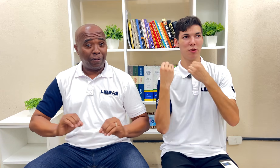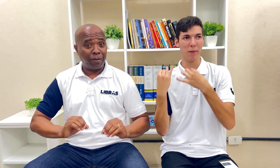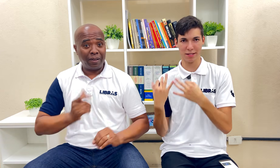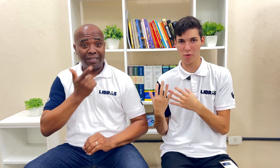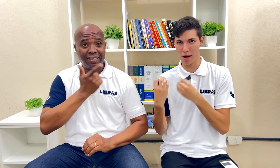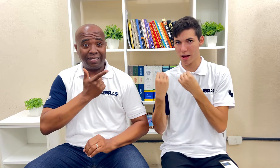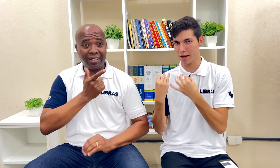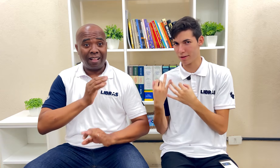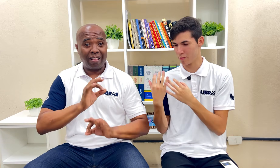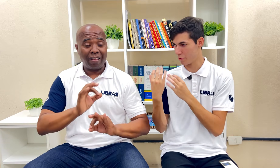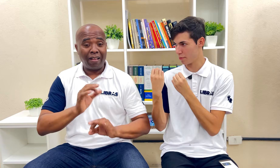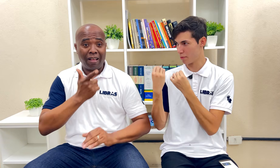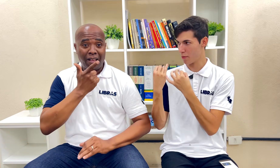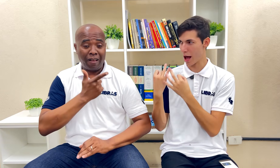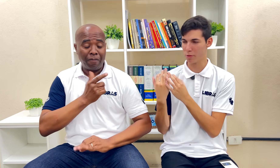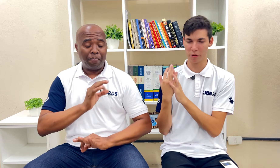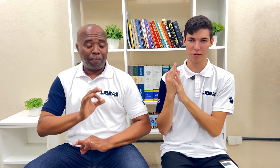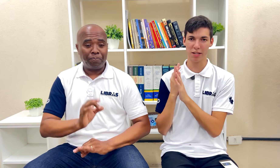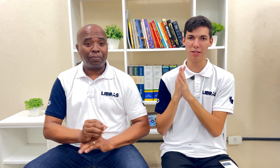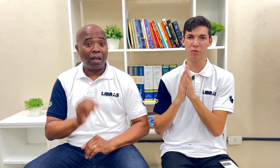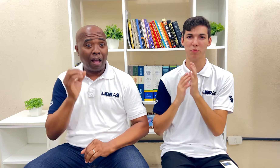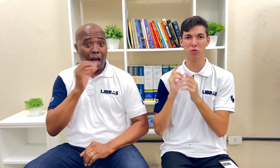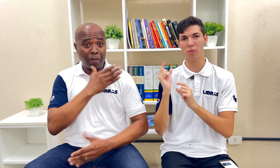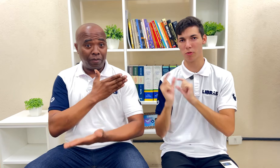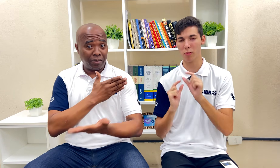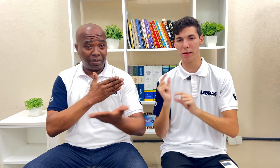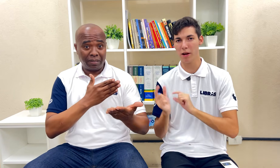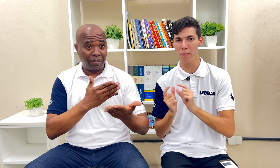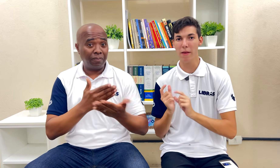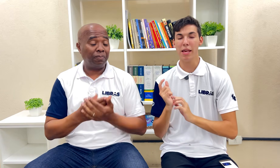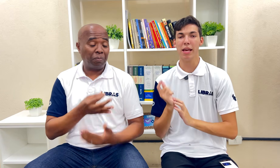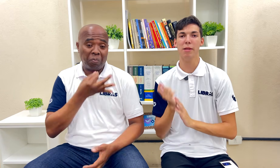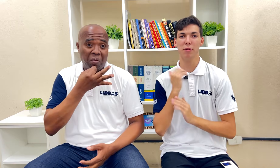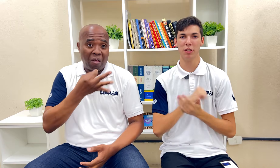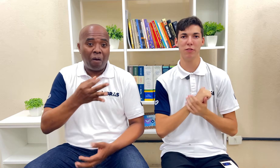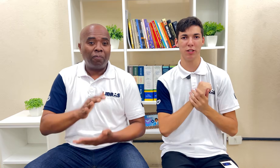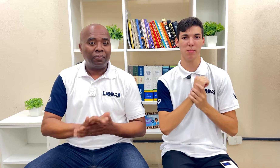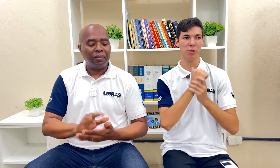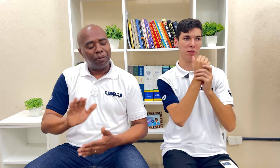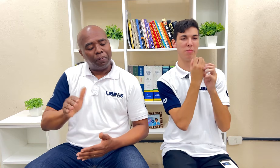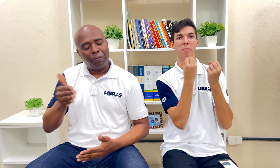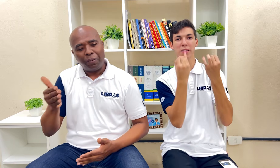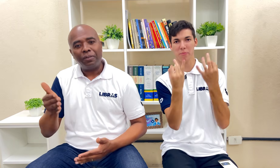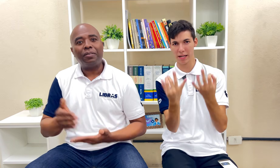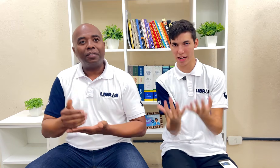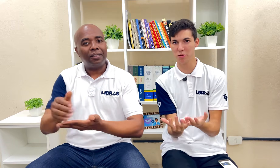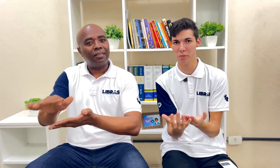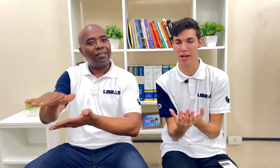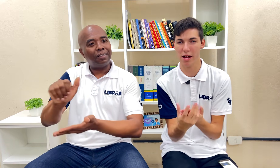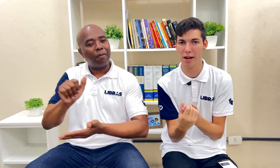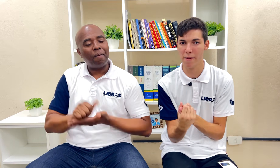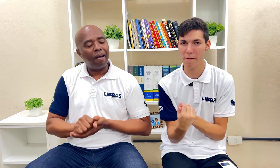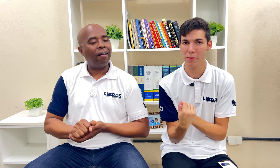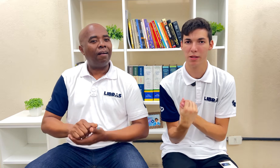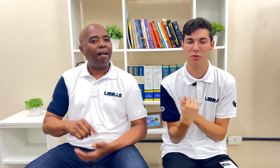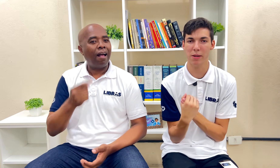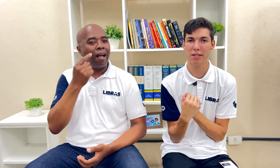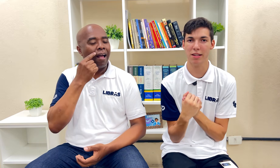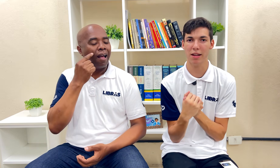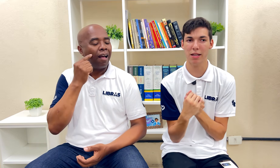passar um rápido para vocês sobre alguma opinião, e aí depois a gente vai chamar a Júlia também para explicar sobre a